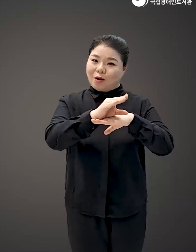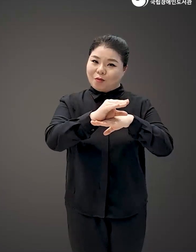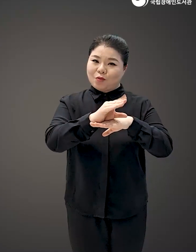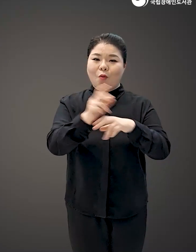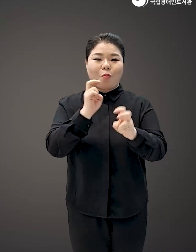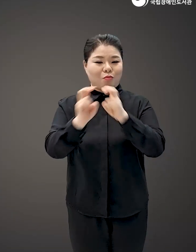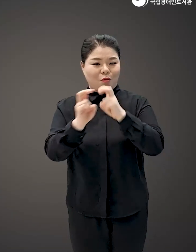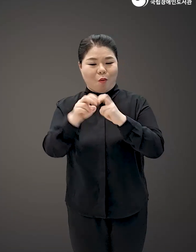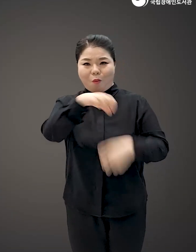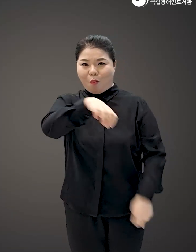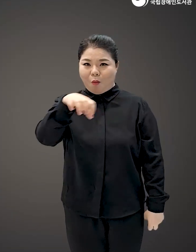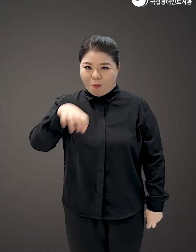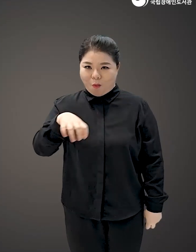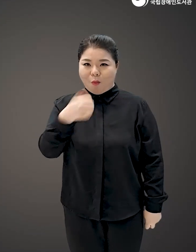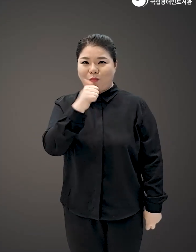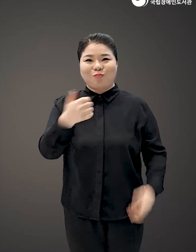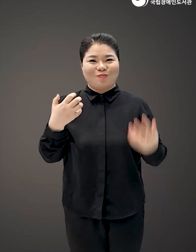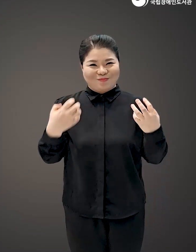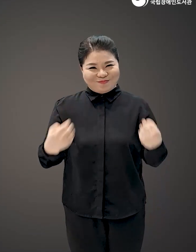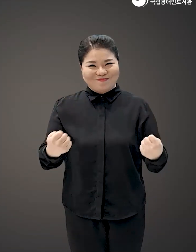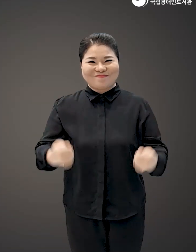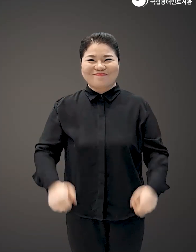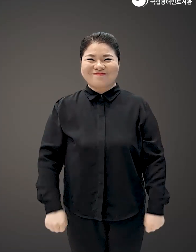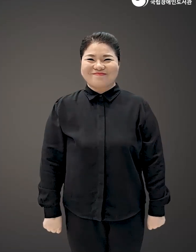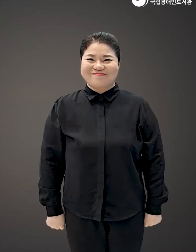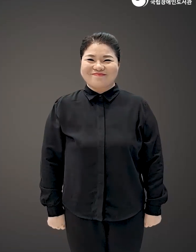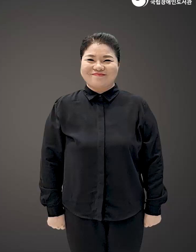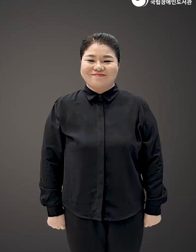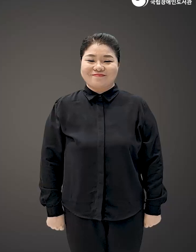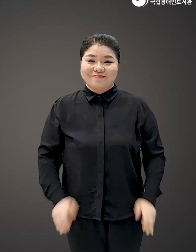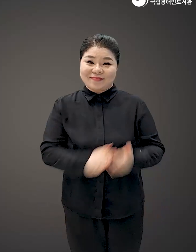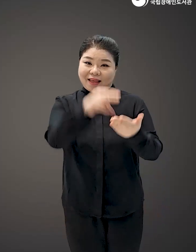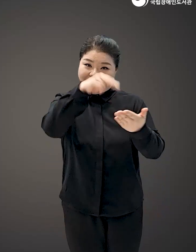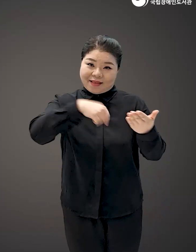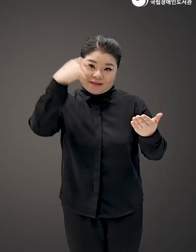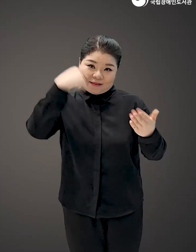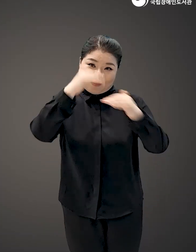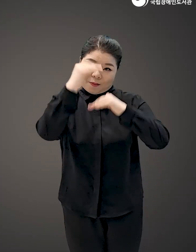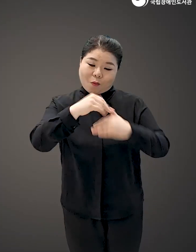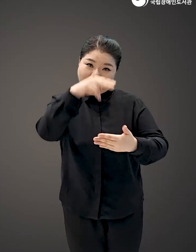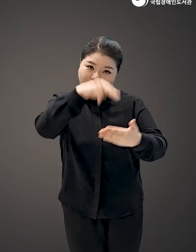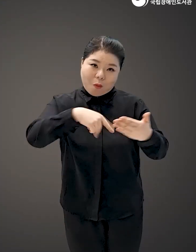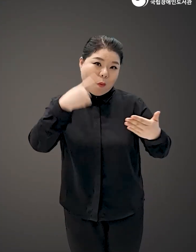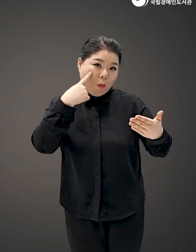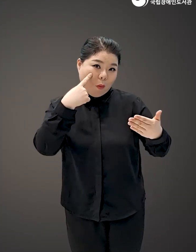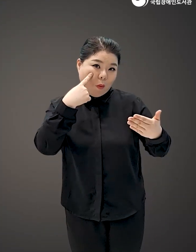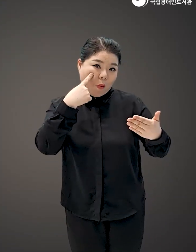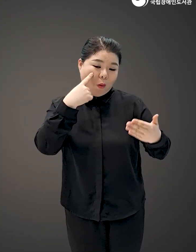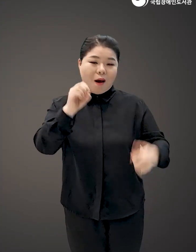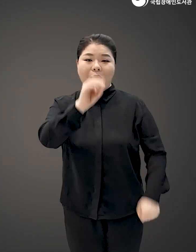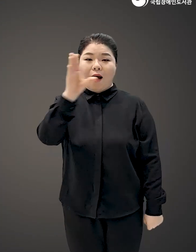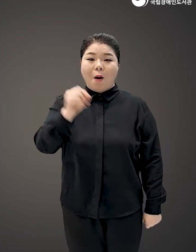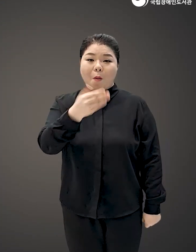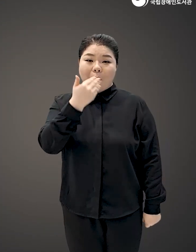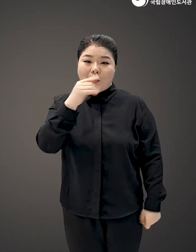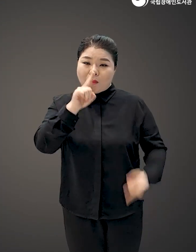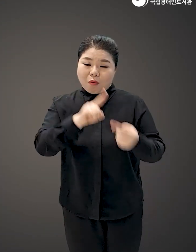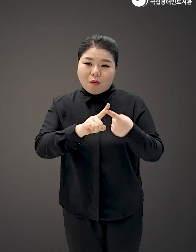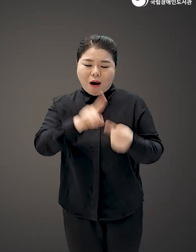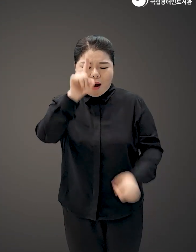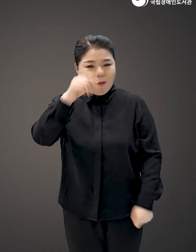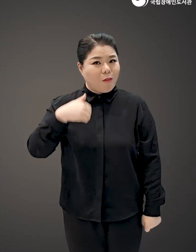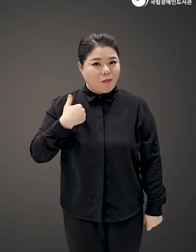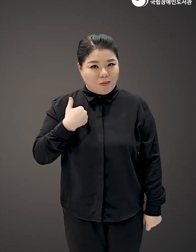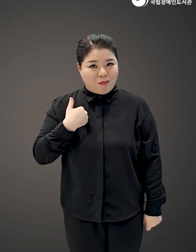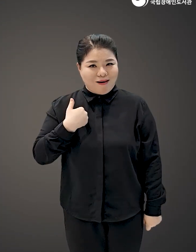다양한 언론과 미디어에 소개되기도 했는데요. 주요 서점들의 리뷰를 보면 아프리카의 음식에 대해서는 전혀